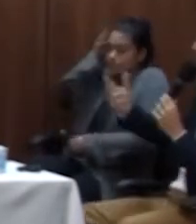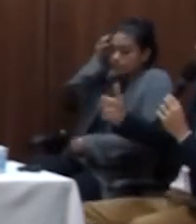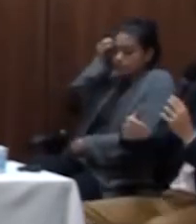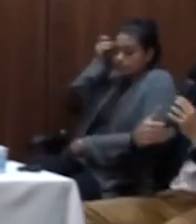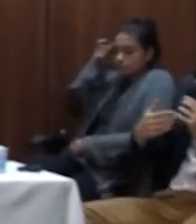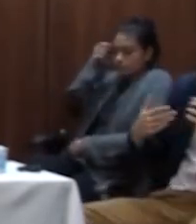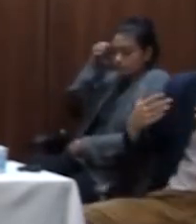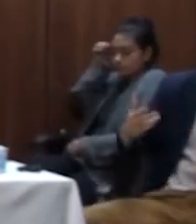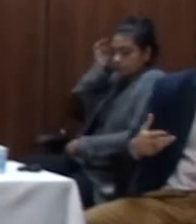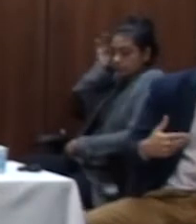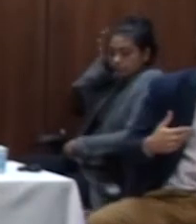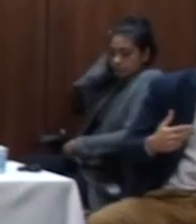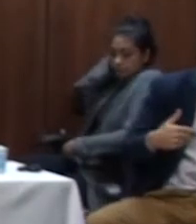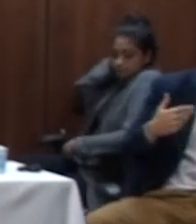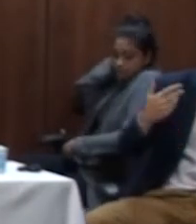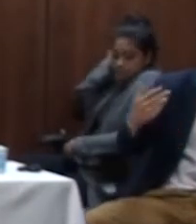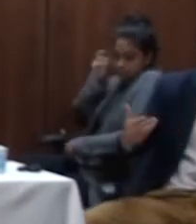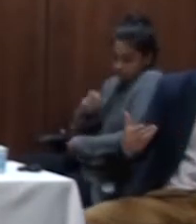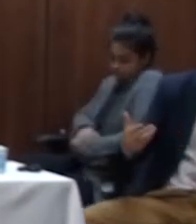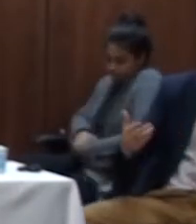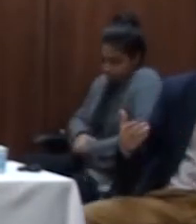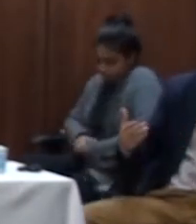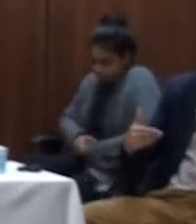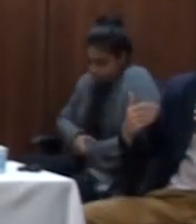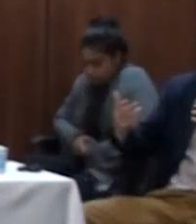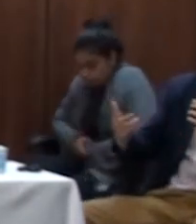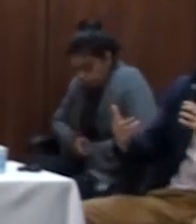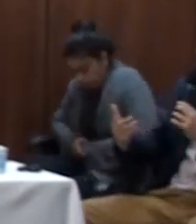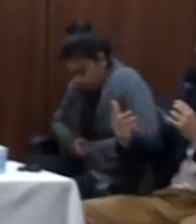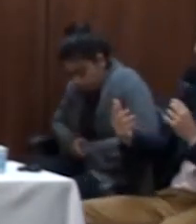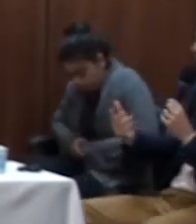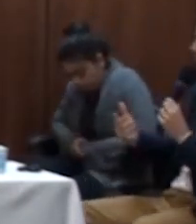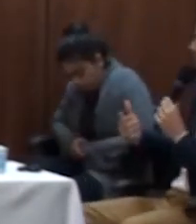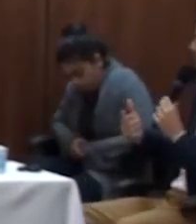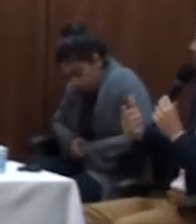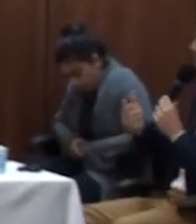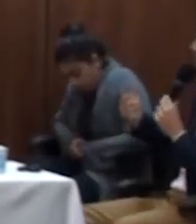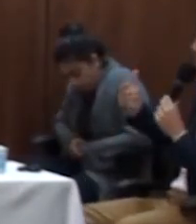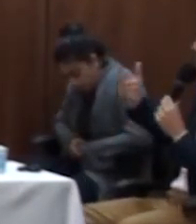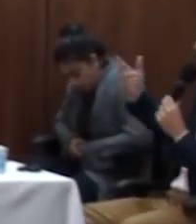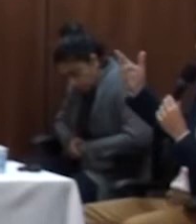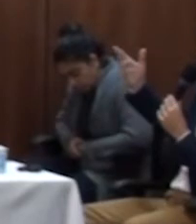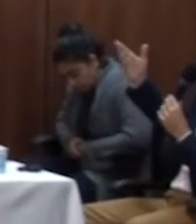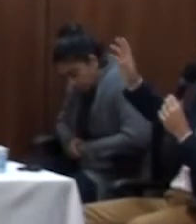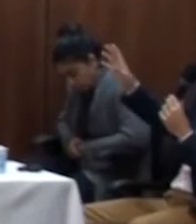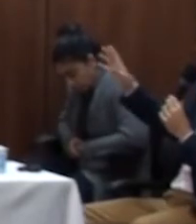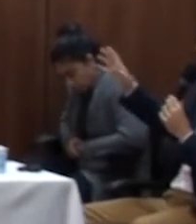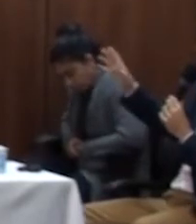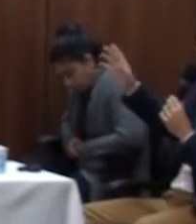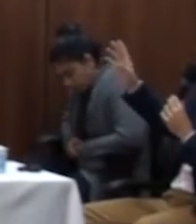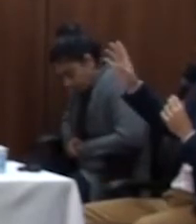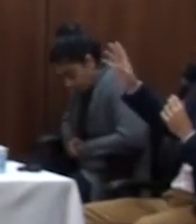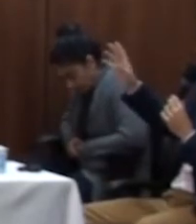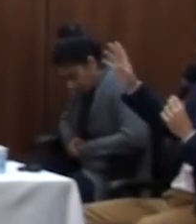uma outra fila, porque é um equipamento autônomo que realiza isso de forma autônoma. Nós temos, em